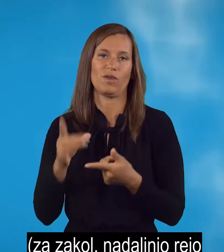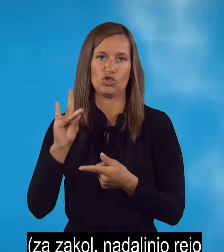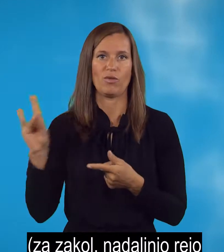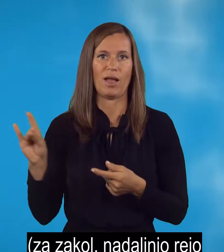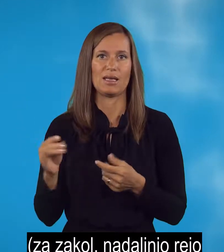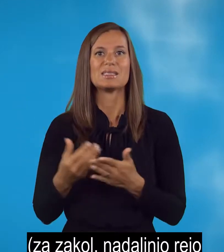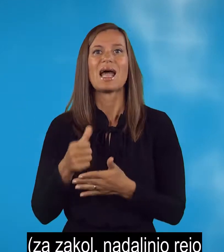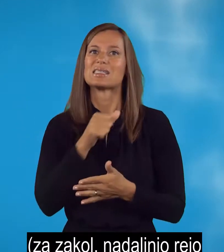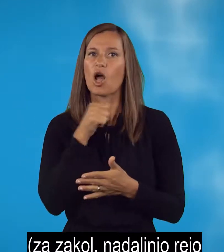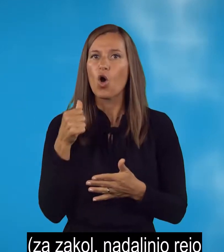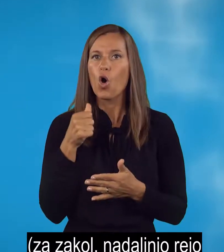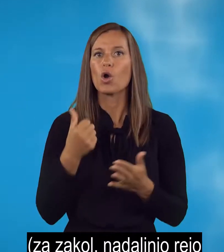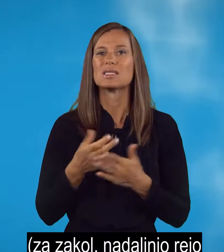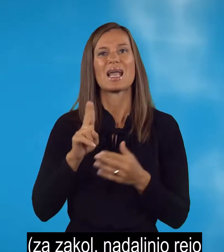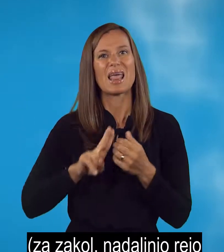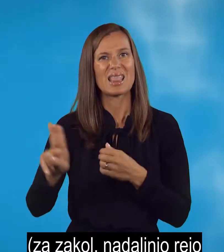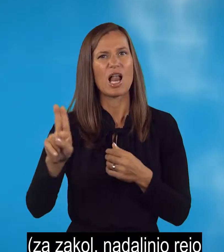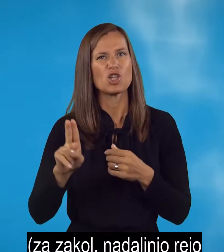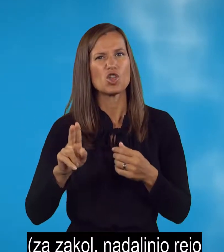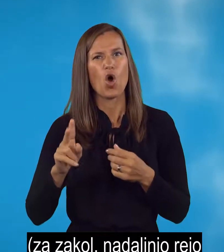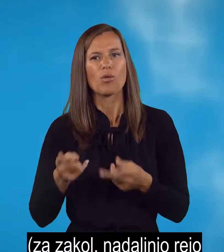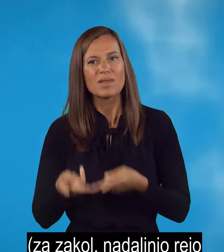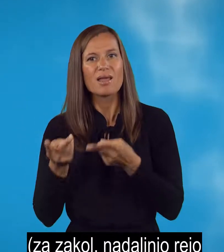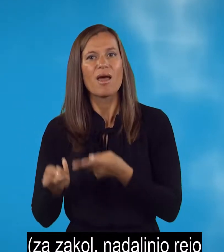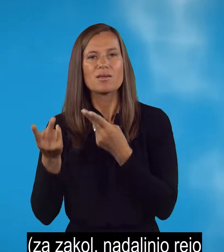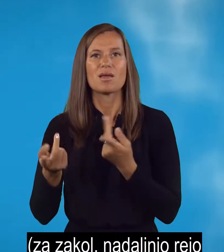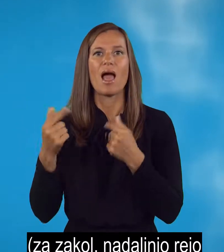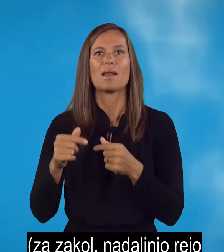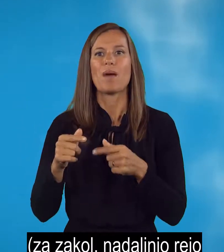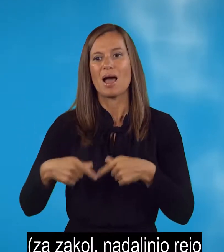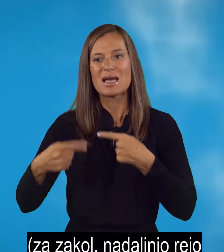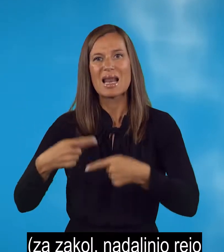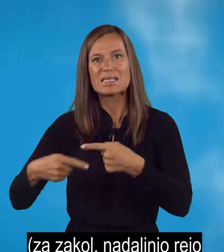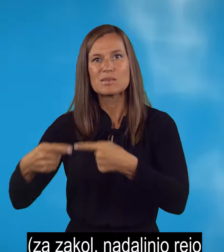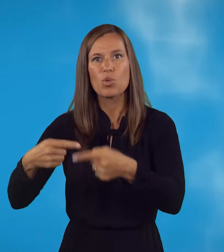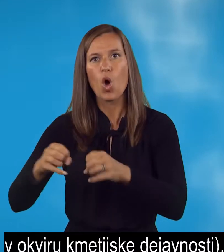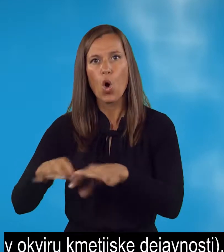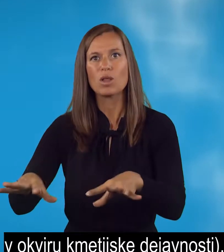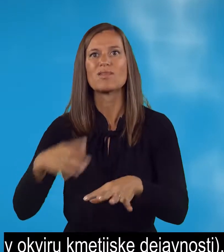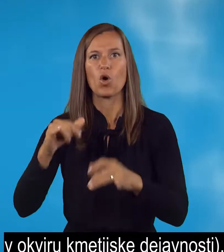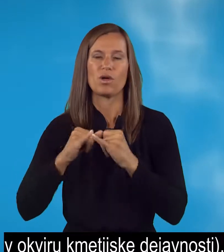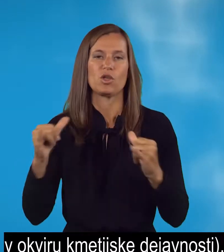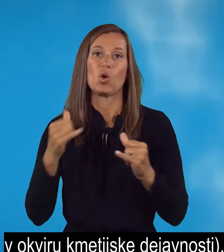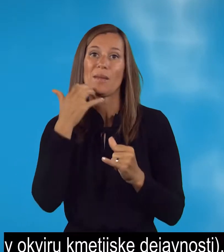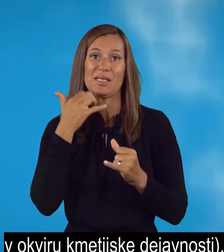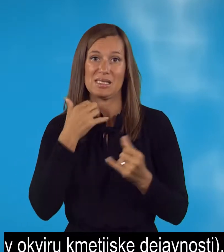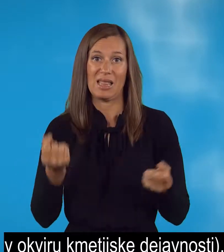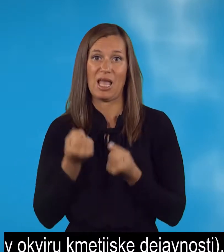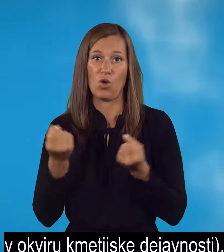za zakol, nadaljnjo rejo ali pleme oziroma razplod v okviru kmetijske dejavnosti in